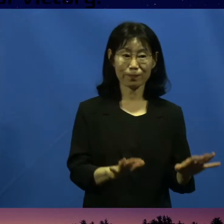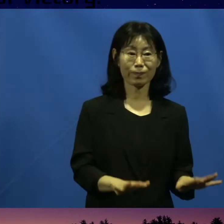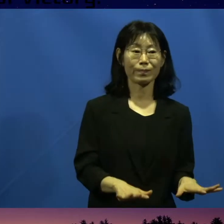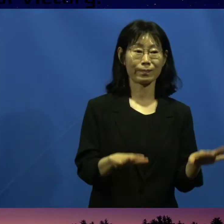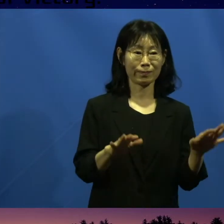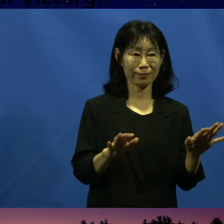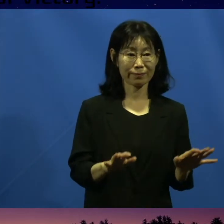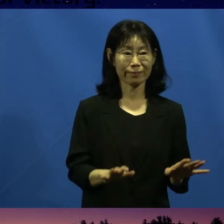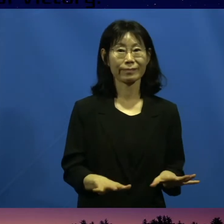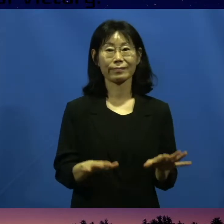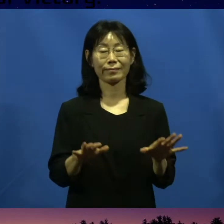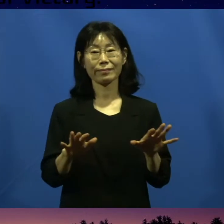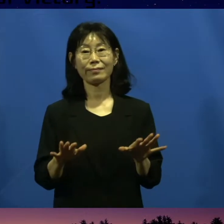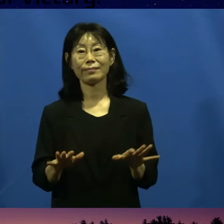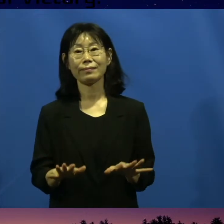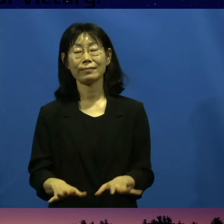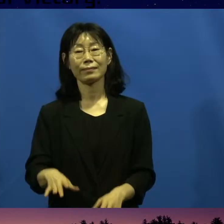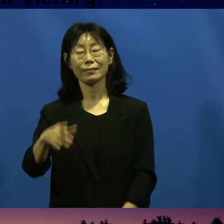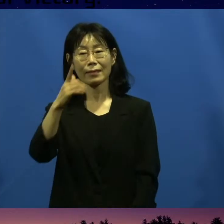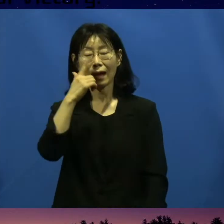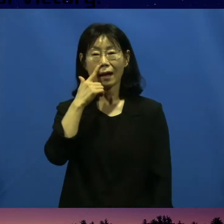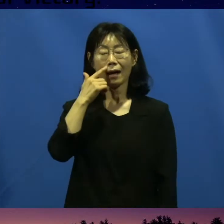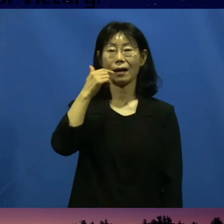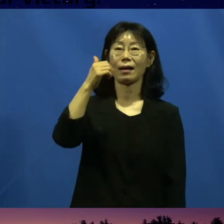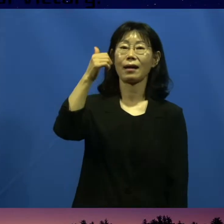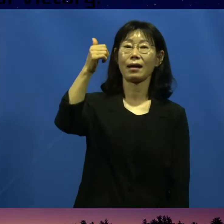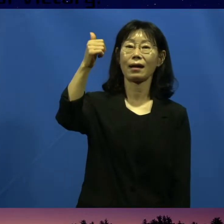아바 아버지,